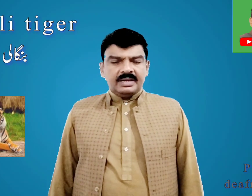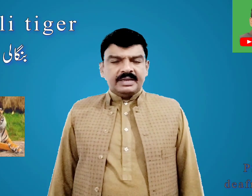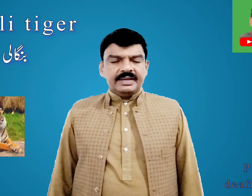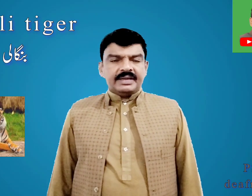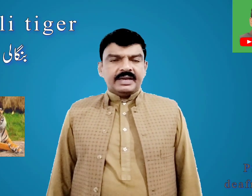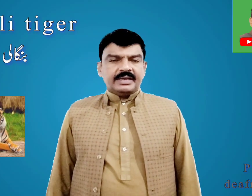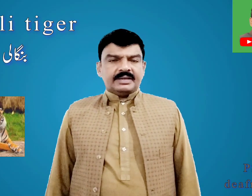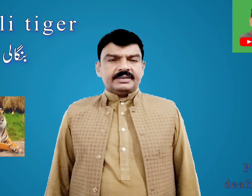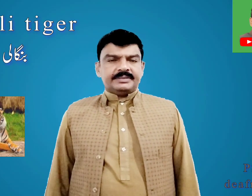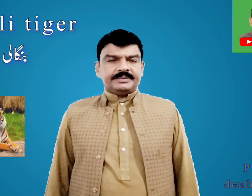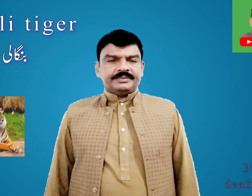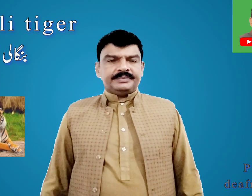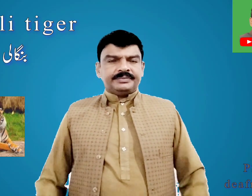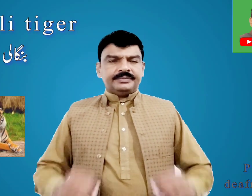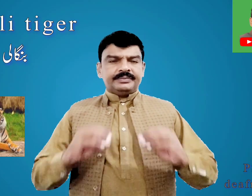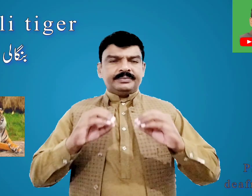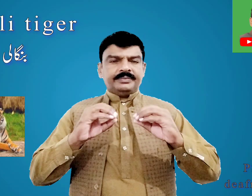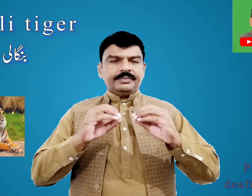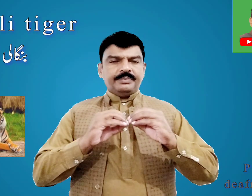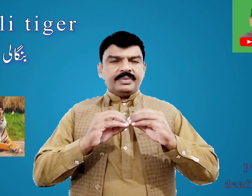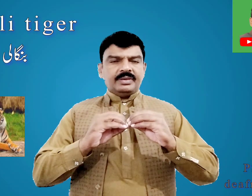बंगाली टाइगर बी